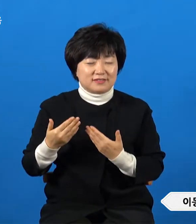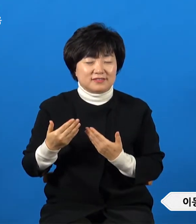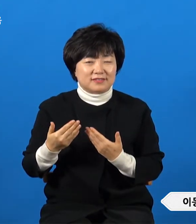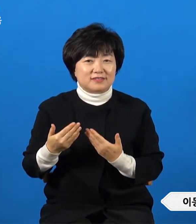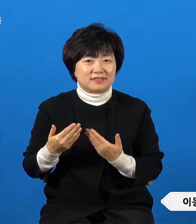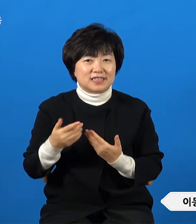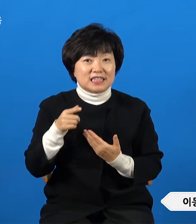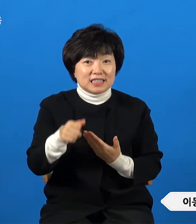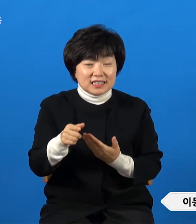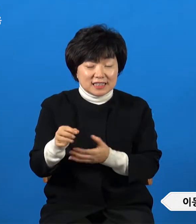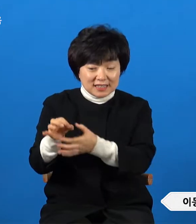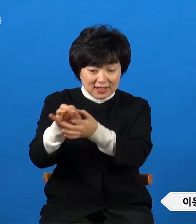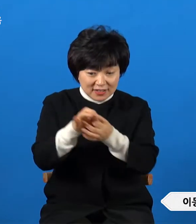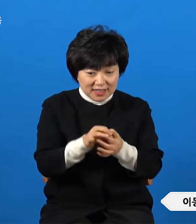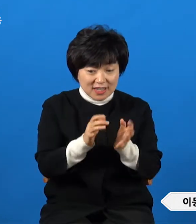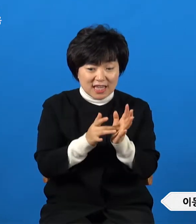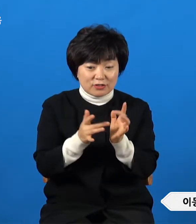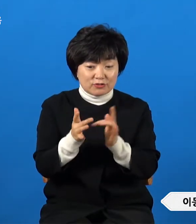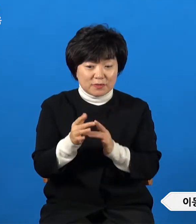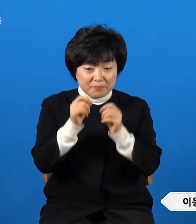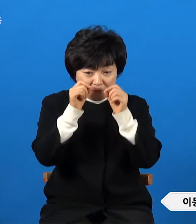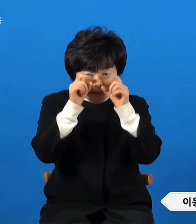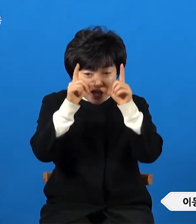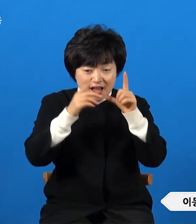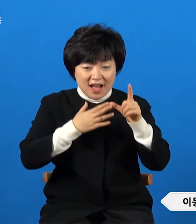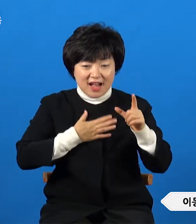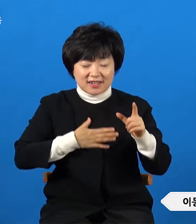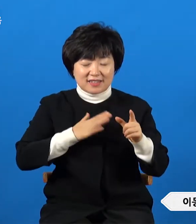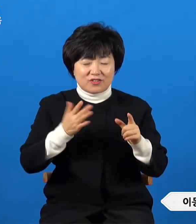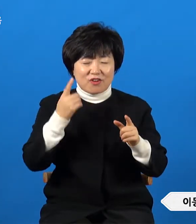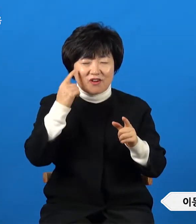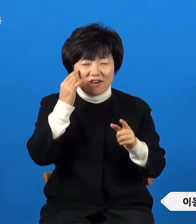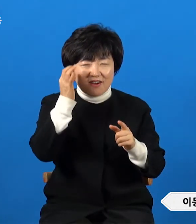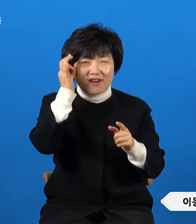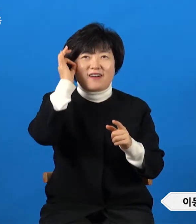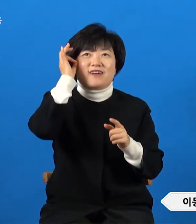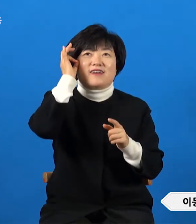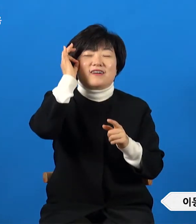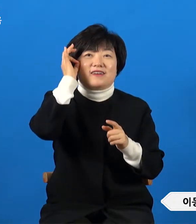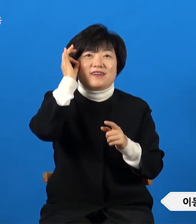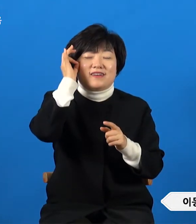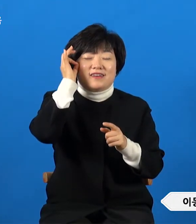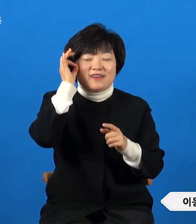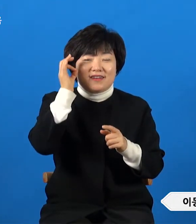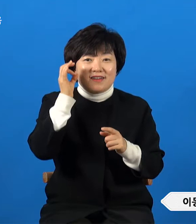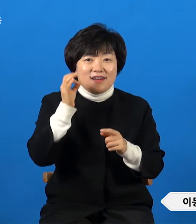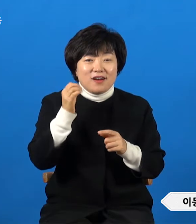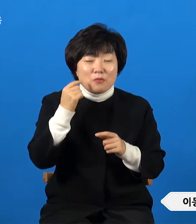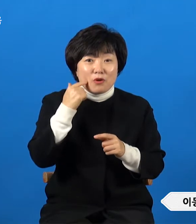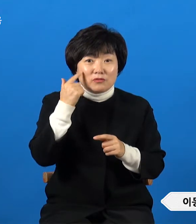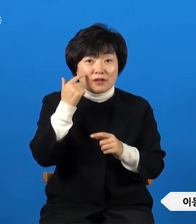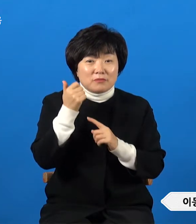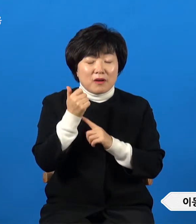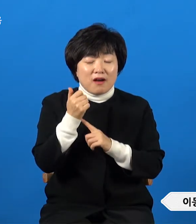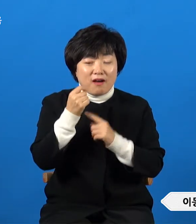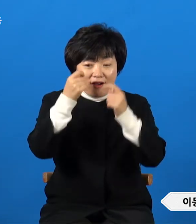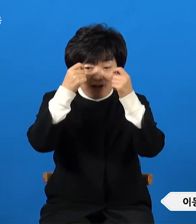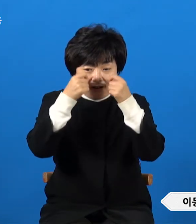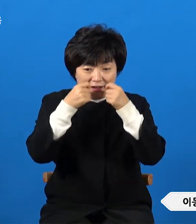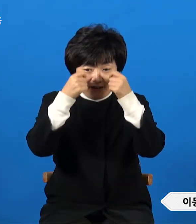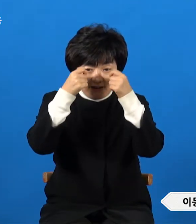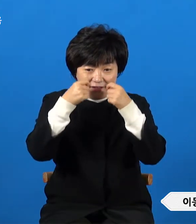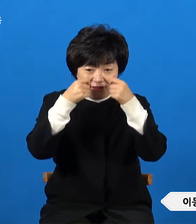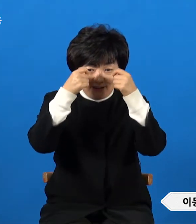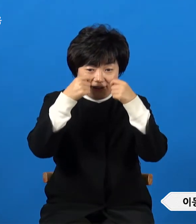예수님을 자기에게 전해주었던 그 생각이 떠오르자 갑자기 이 윌리엄스 목사의 눈에서는 눈물이 흐르기